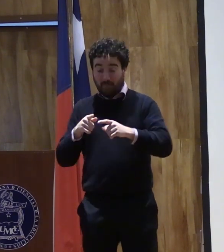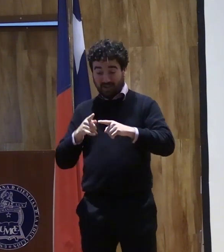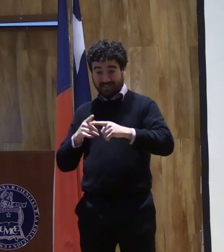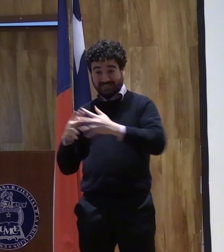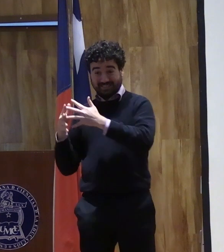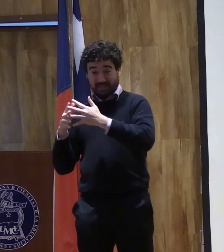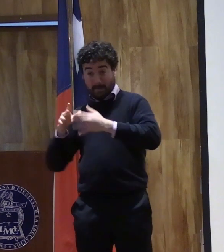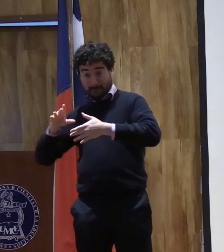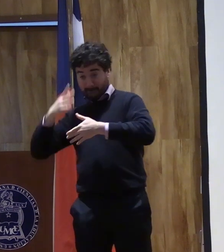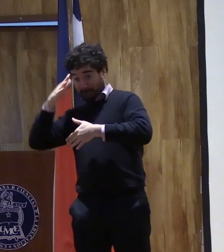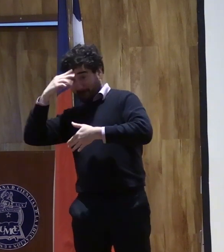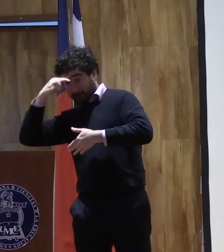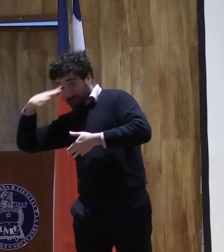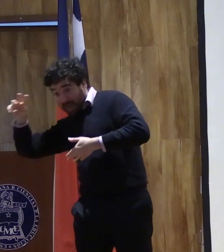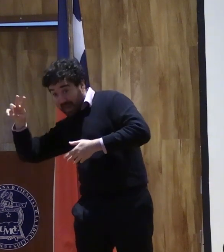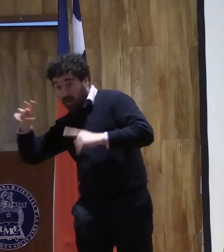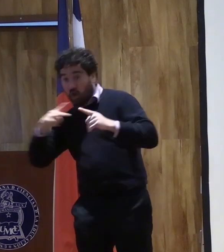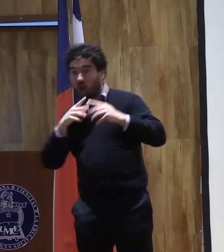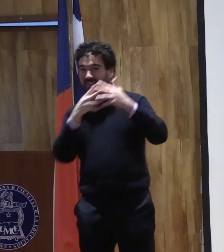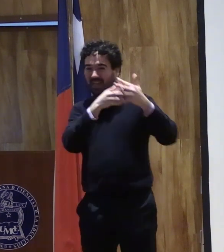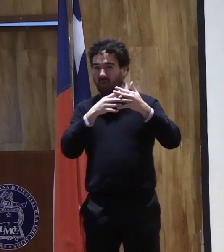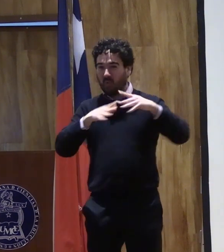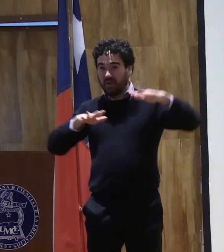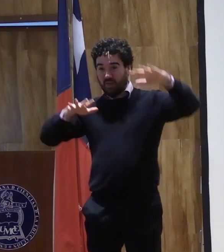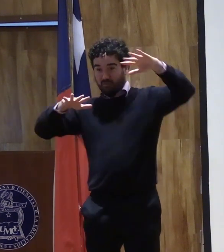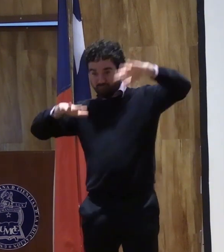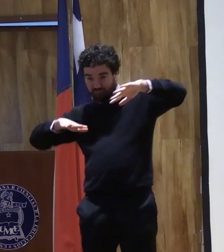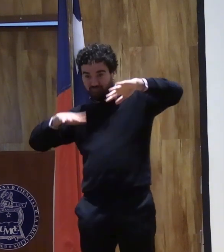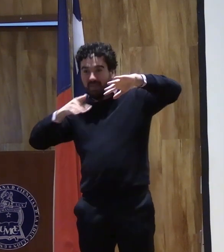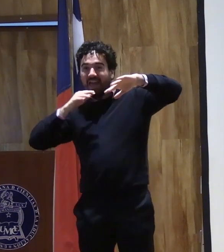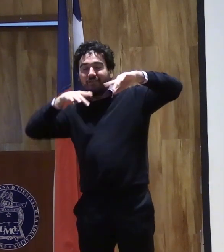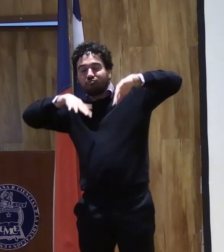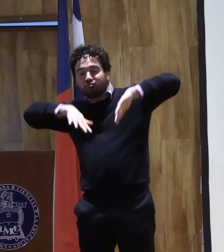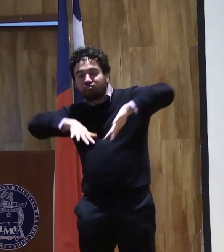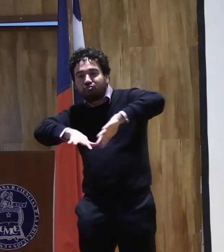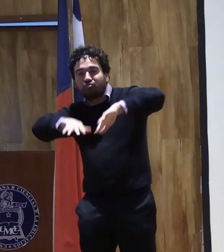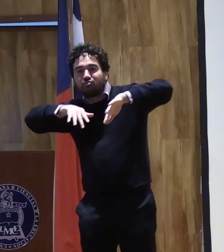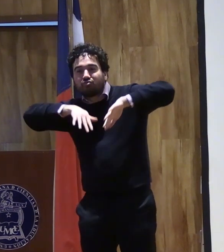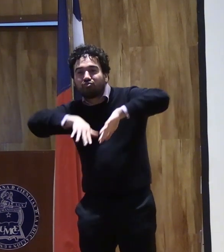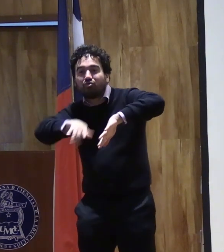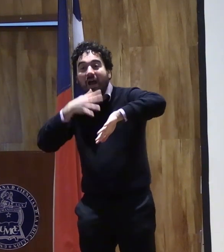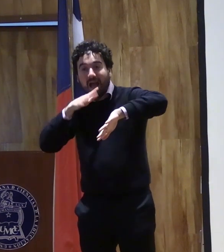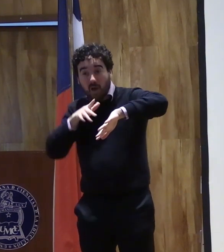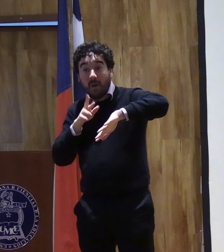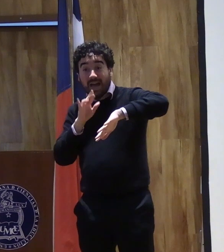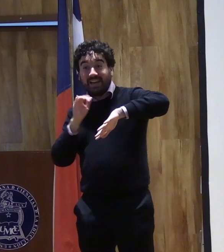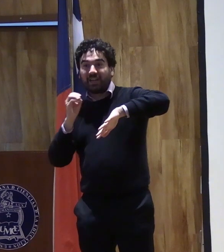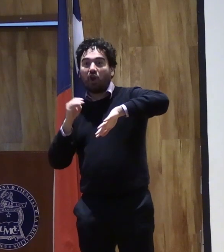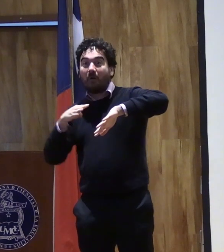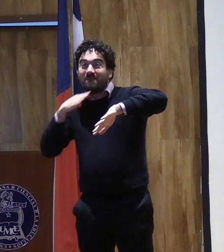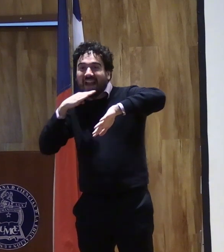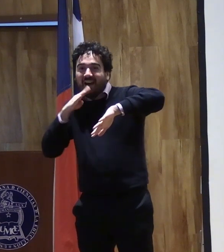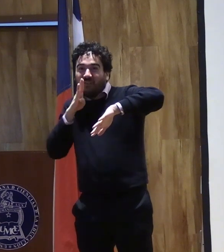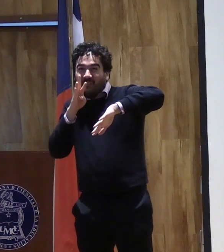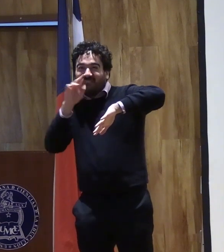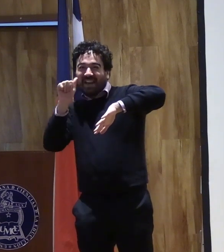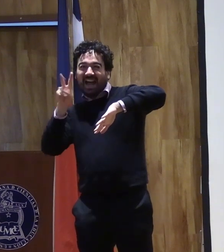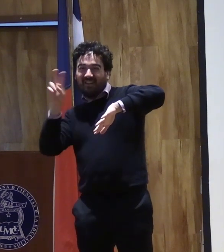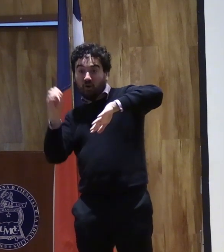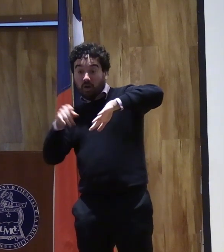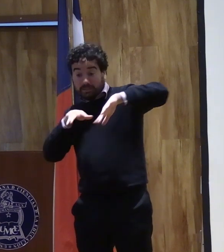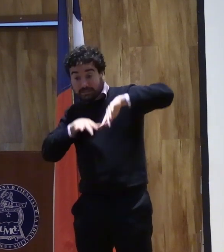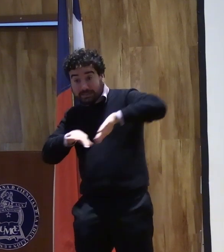se congela ni por chiste. Los mexicanos pasarían patinando sobre el río Bravo en el invierno. No hay